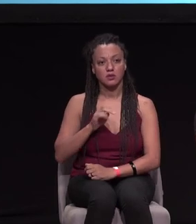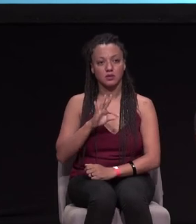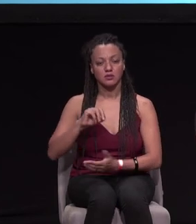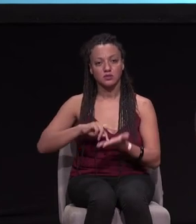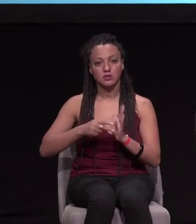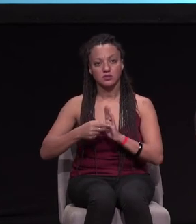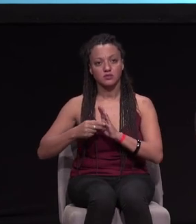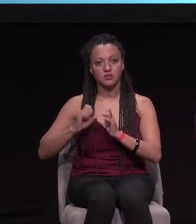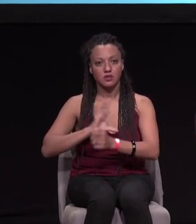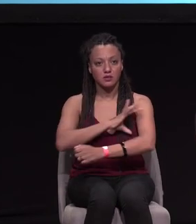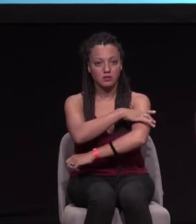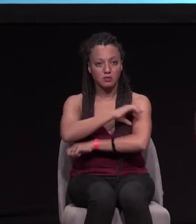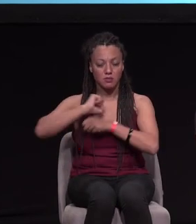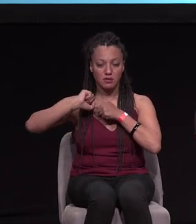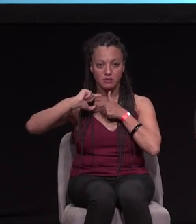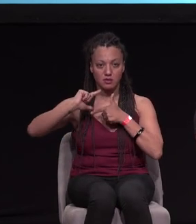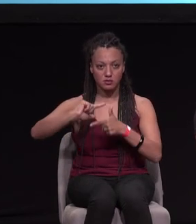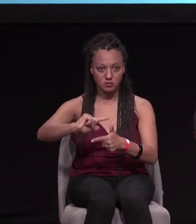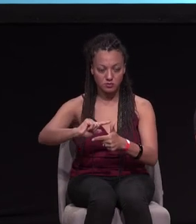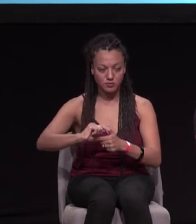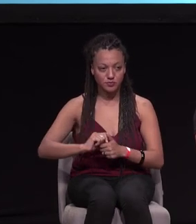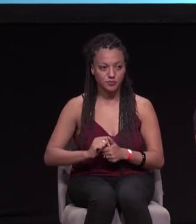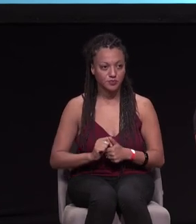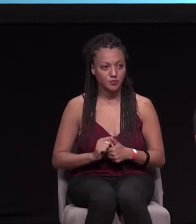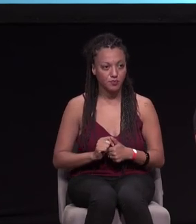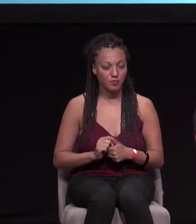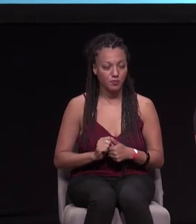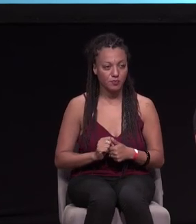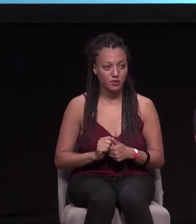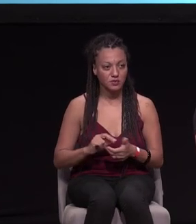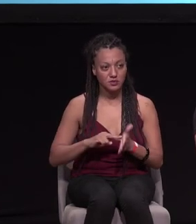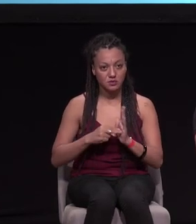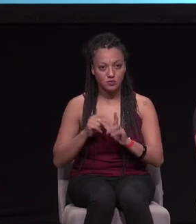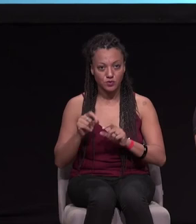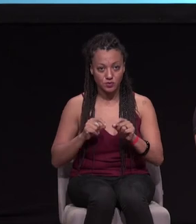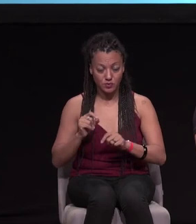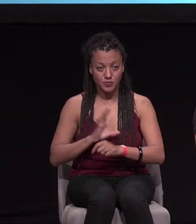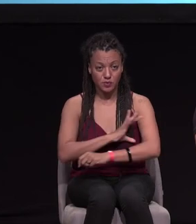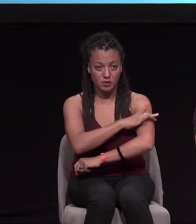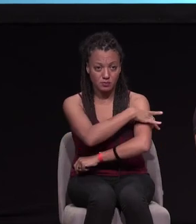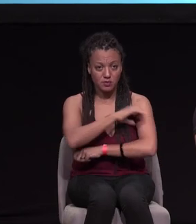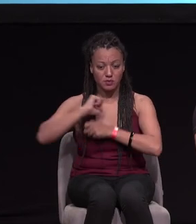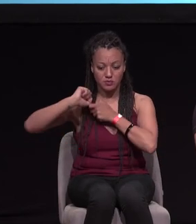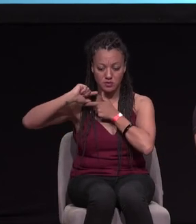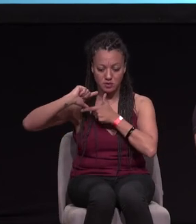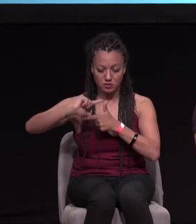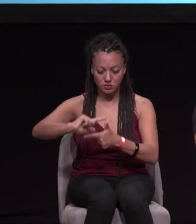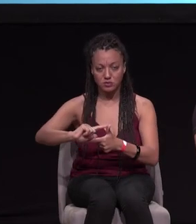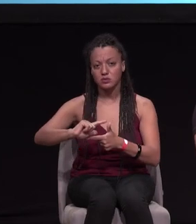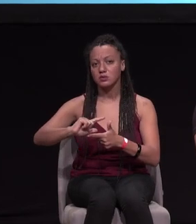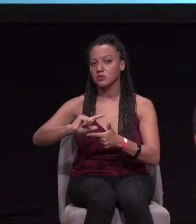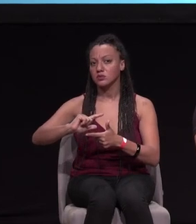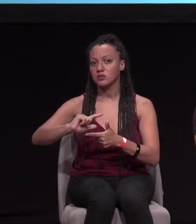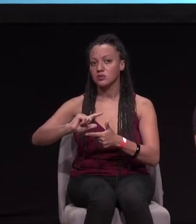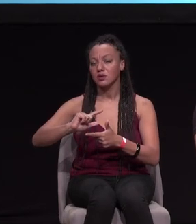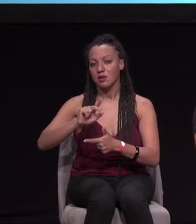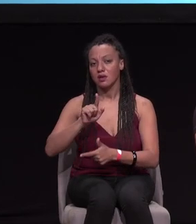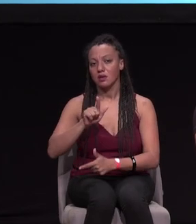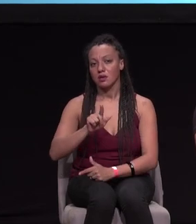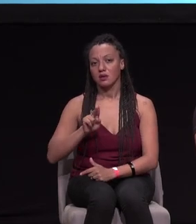que acontece isso né então hoje o o o candomblé com edson é tradicional ele é o que tu